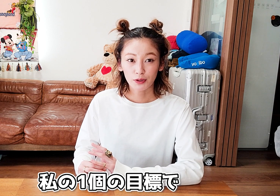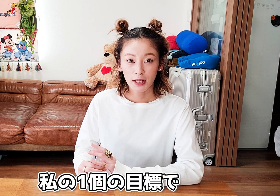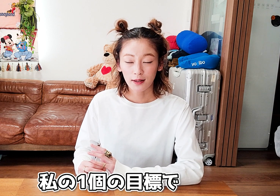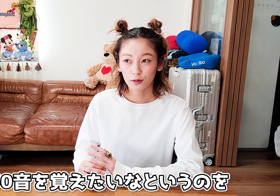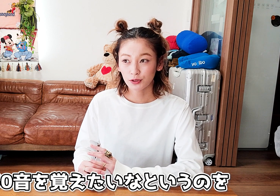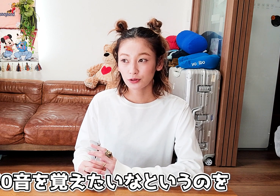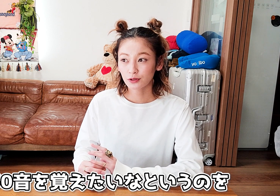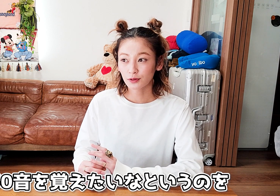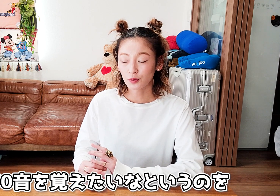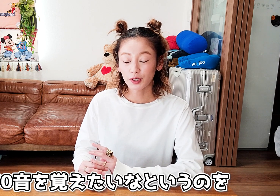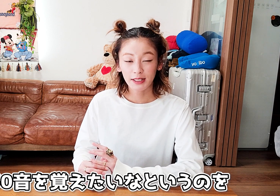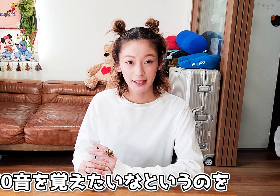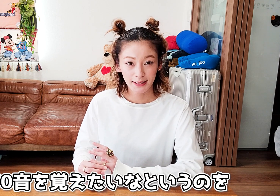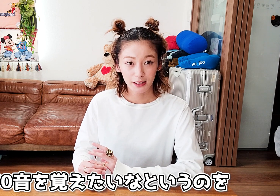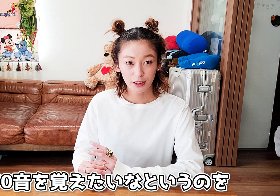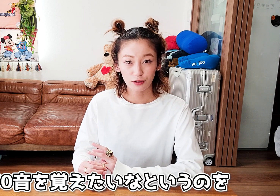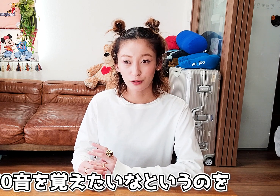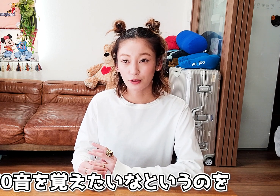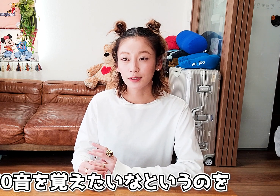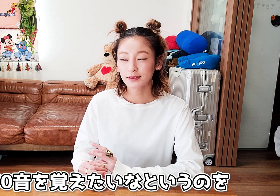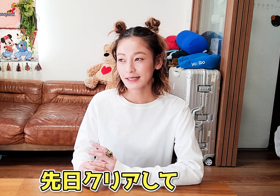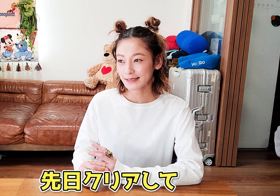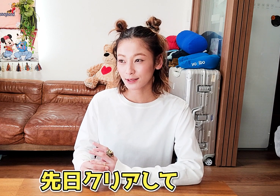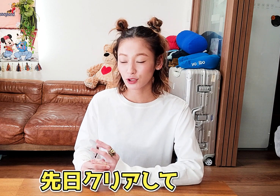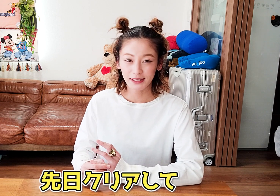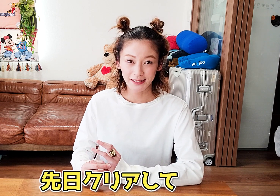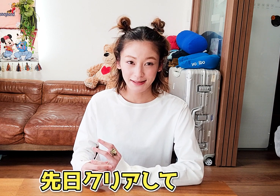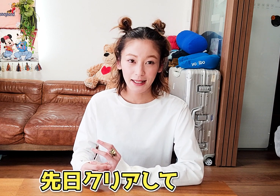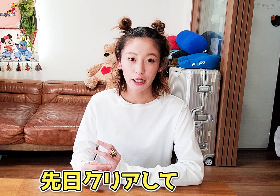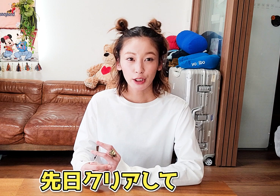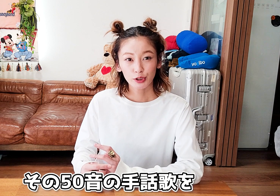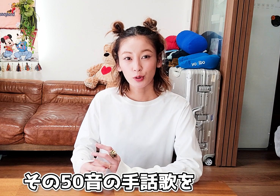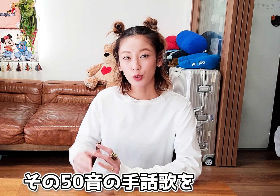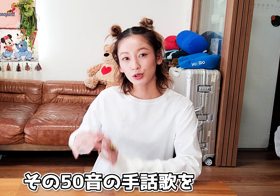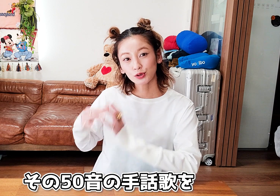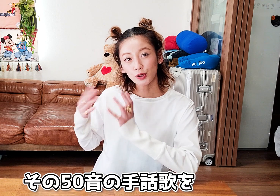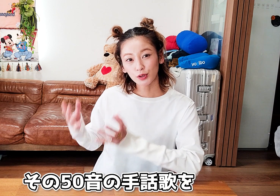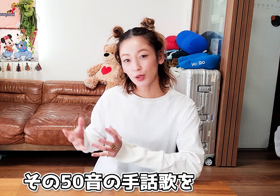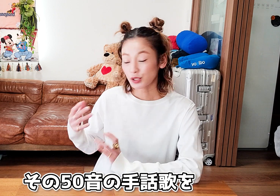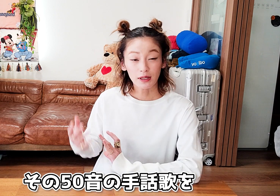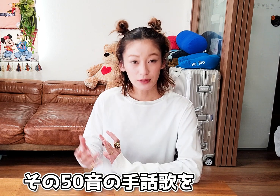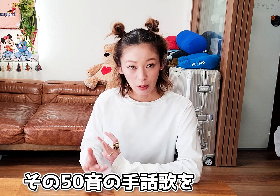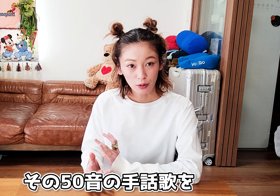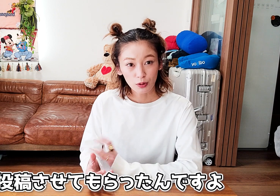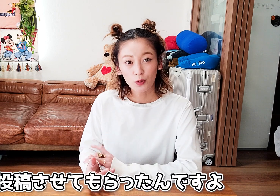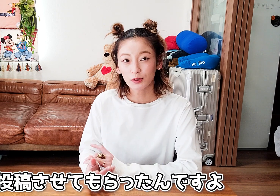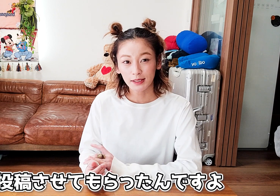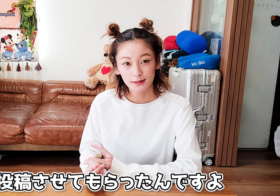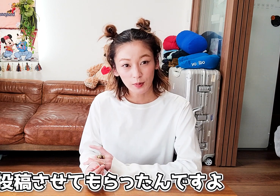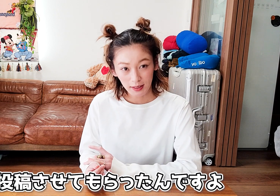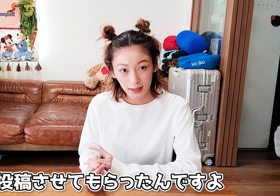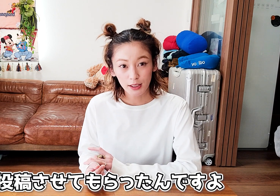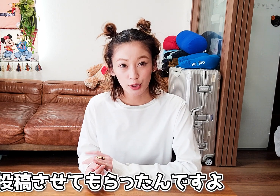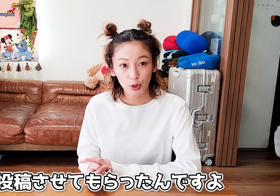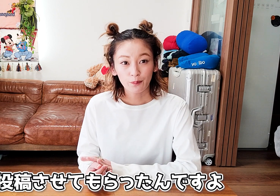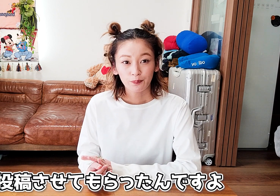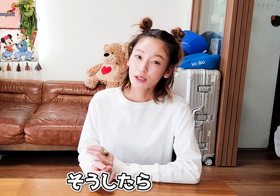で50音覚えたいなっていうのを先日クリアして、その50音の手話歌を投稿させてもらったんですよ。そした